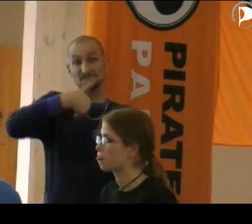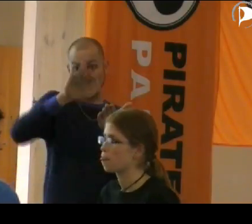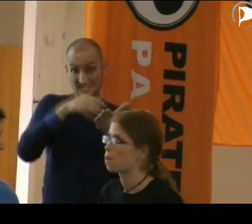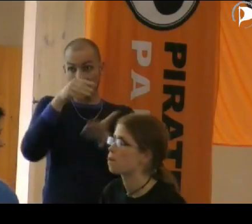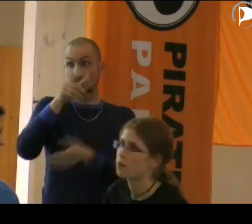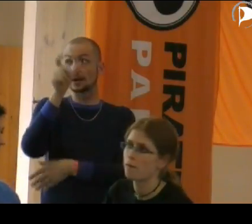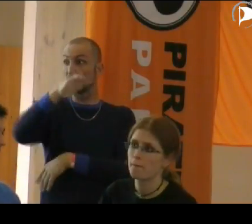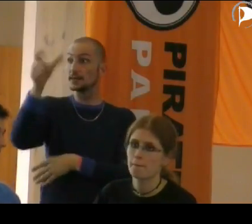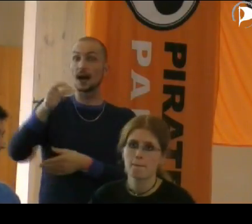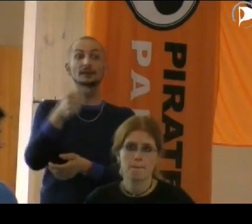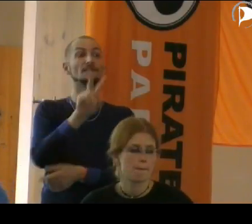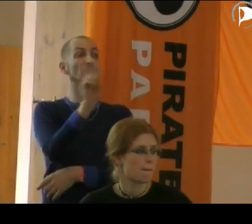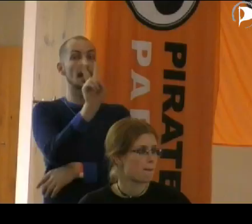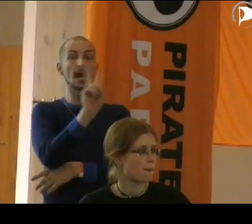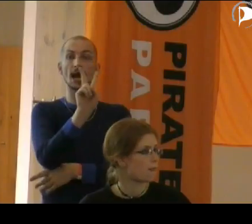kandidaten